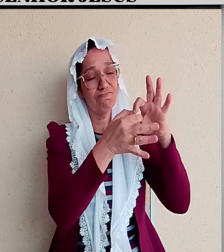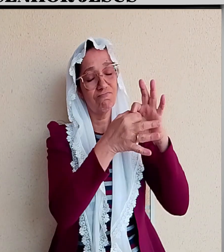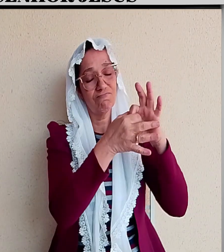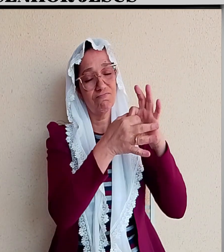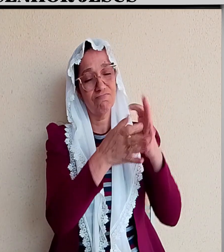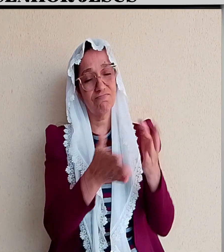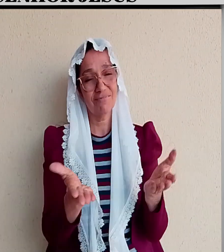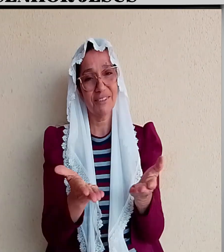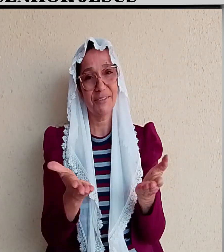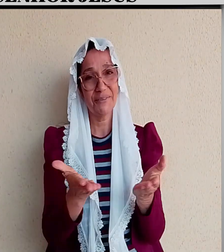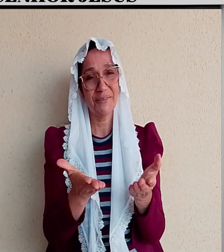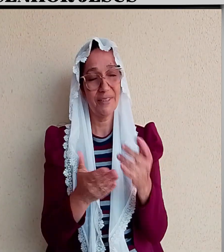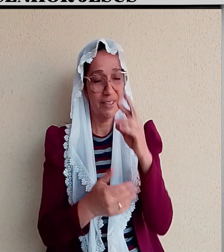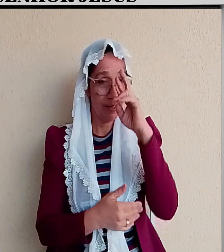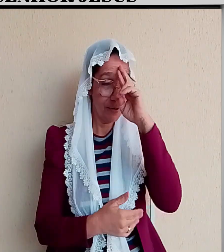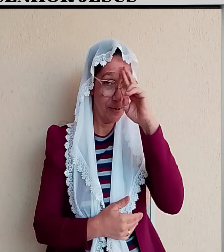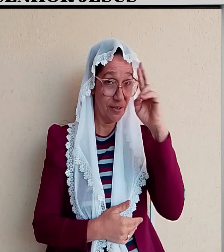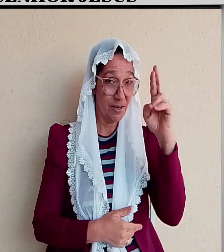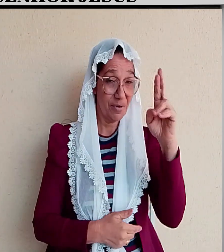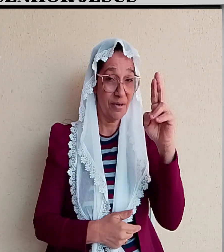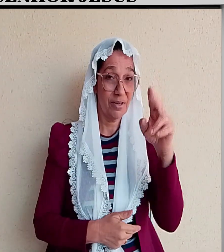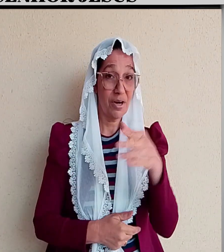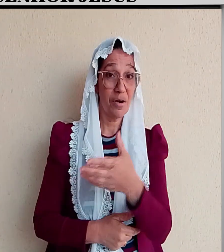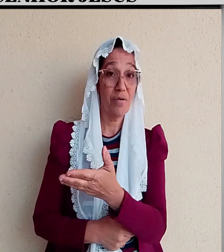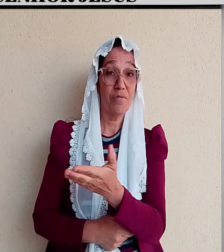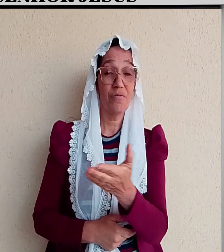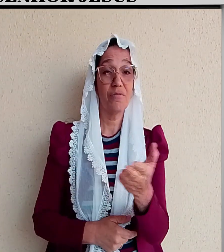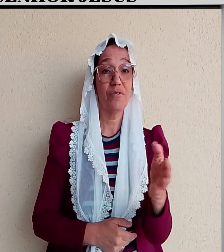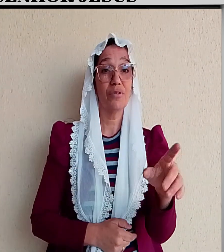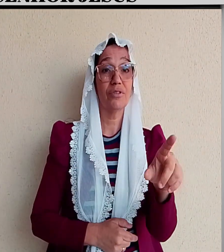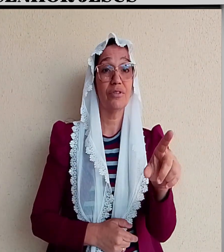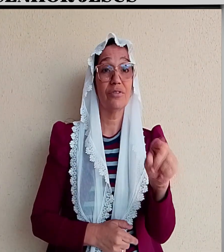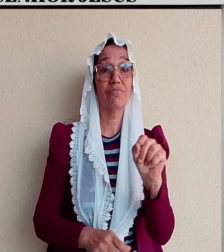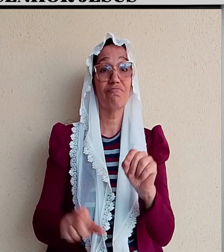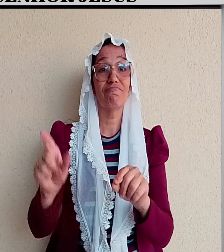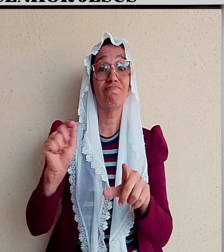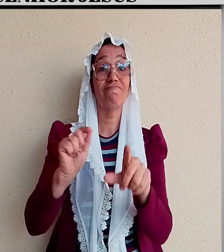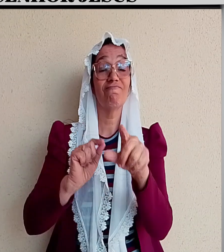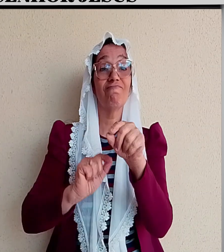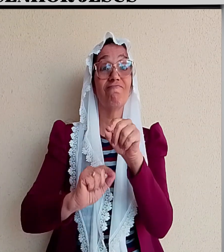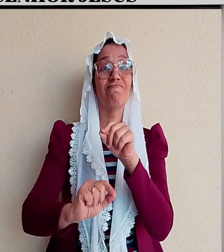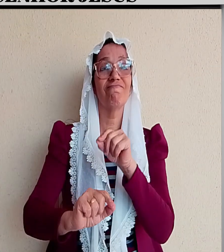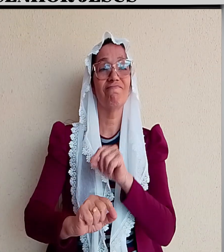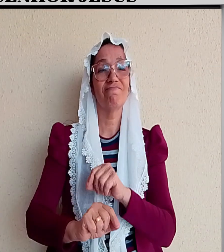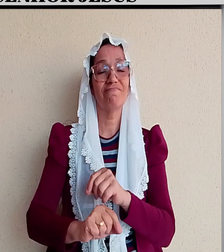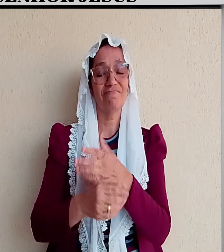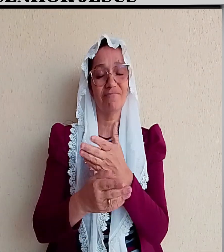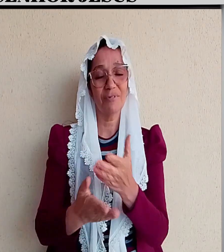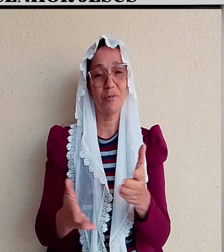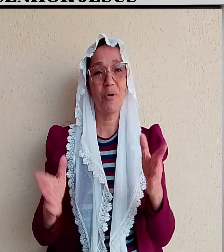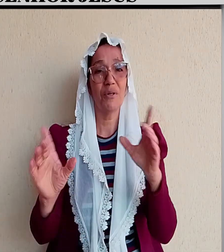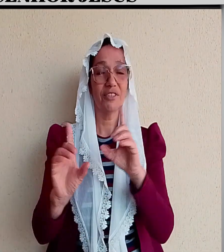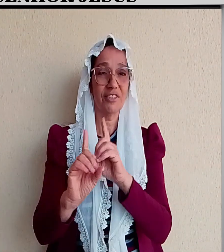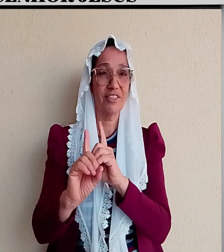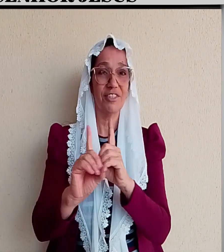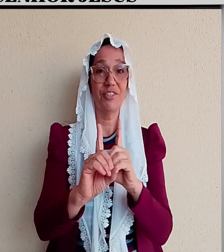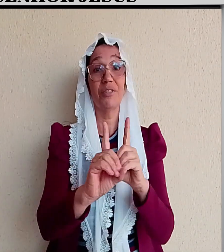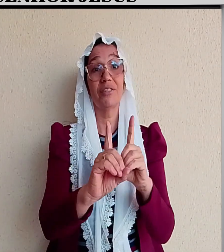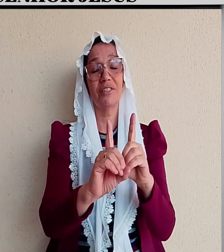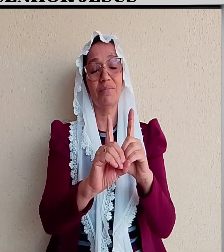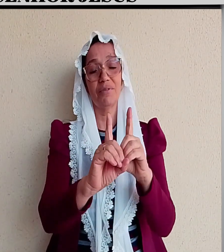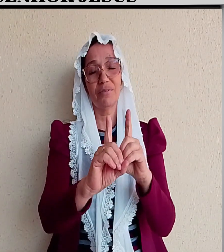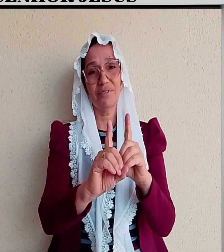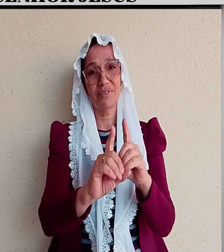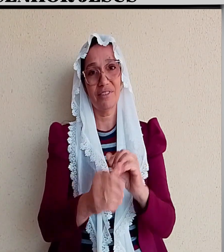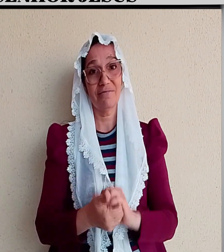João. Aleluia, Jesus, santo é o Senhor. Nesta última etapa, o Senhor te diz, eu quero te chamar de João, porque João era o mais amado